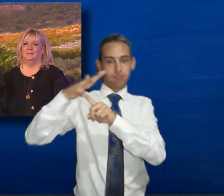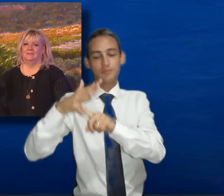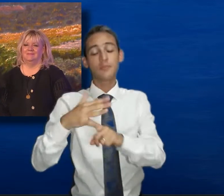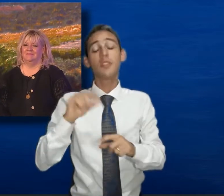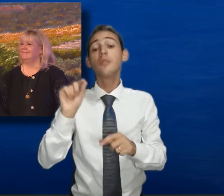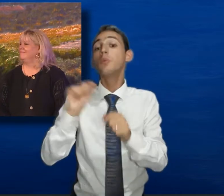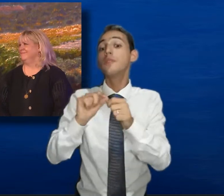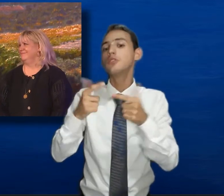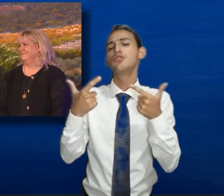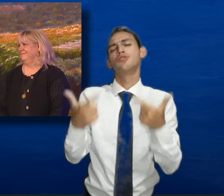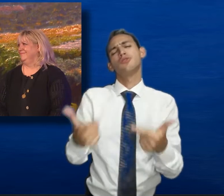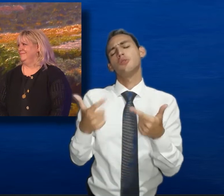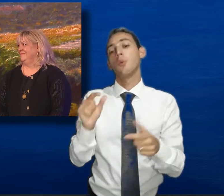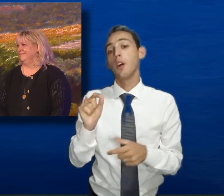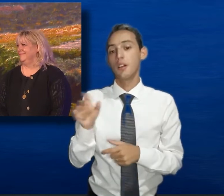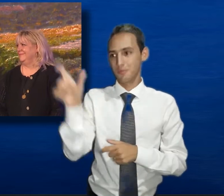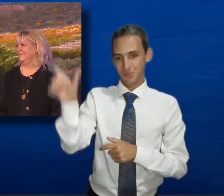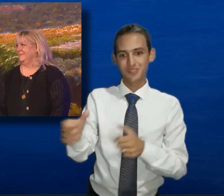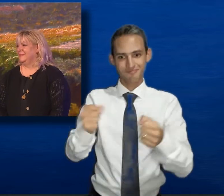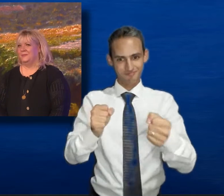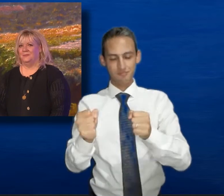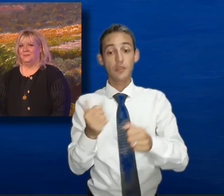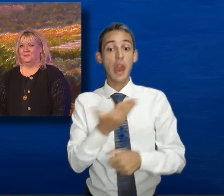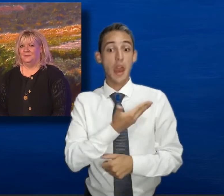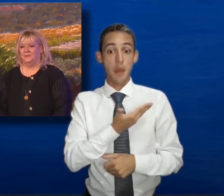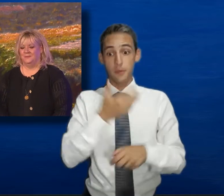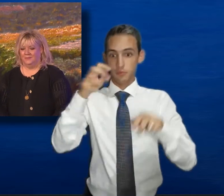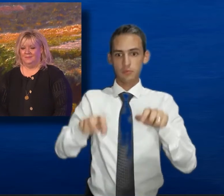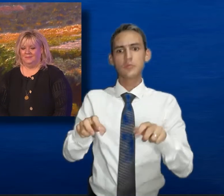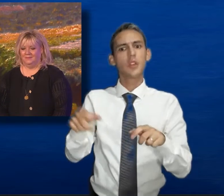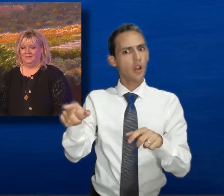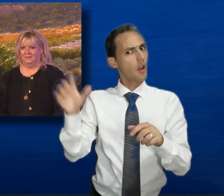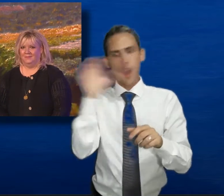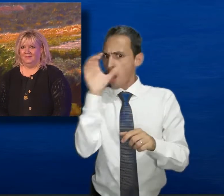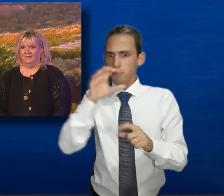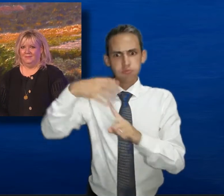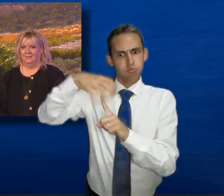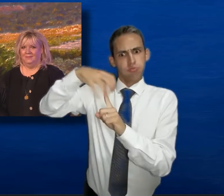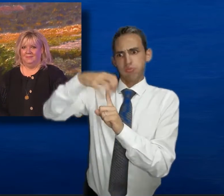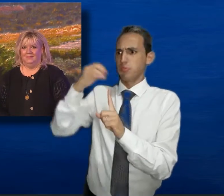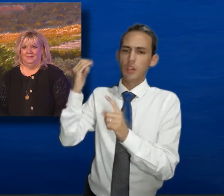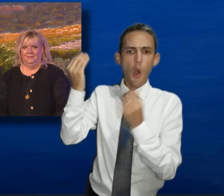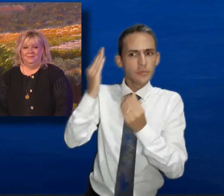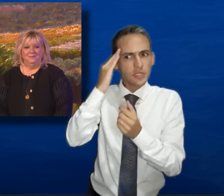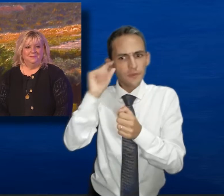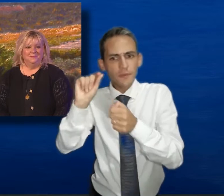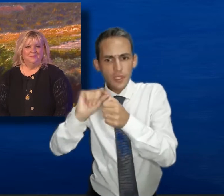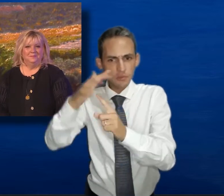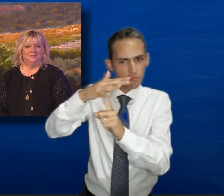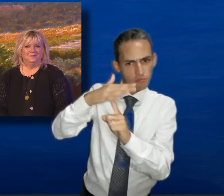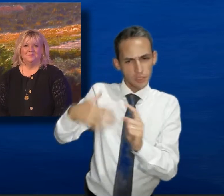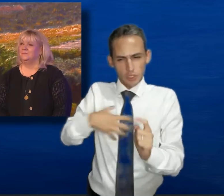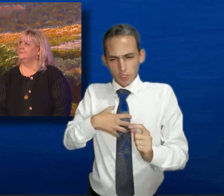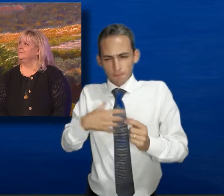Esses foram momentos terríveis. Felizmente para nós, o treinamento de pouso de emergência do piloto foi